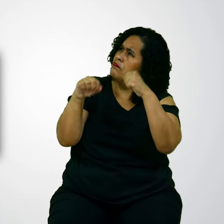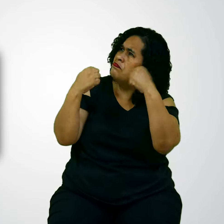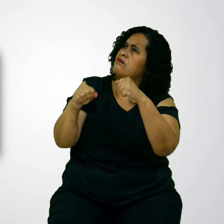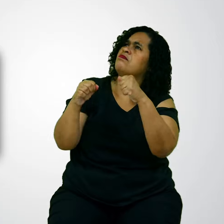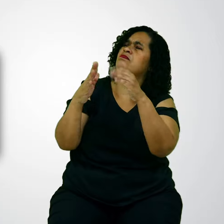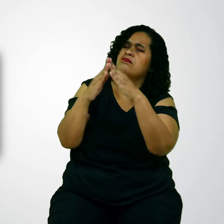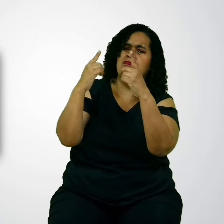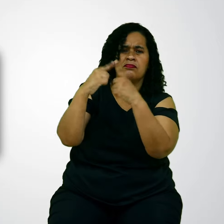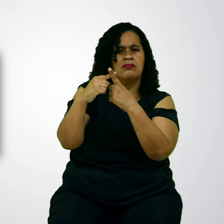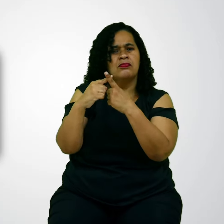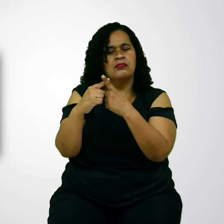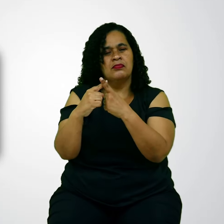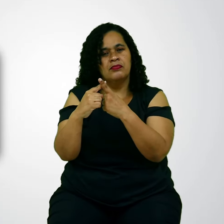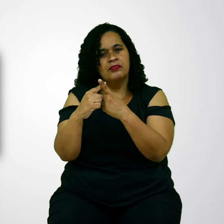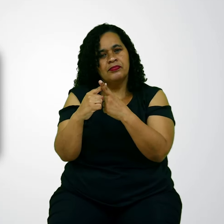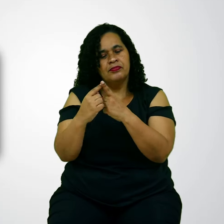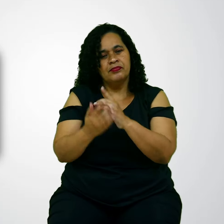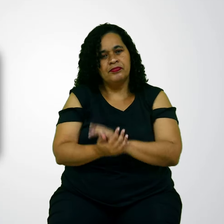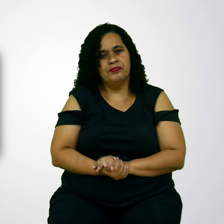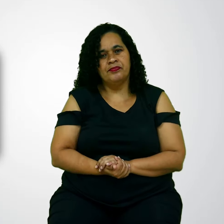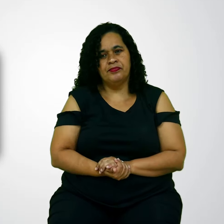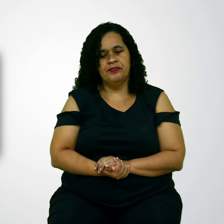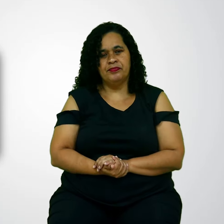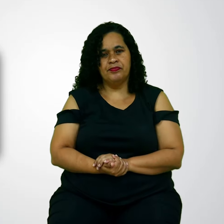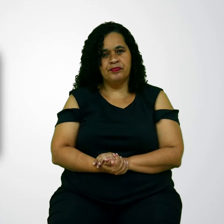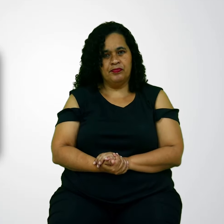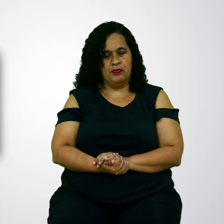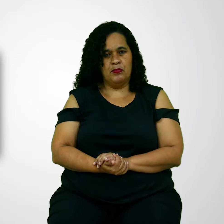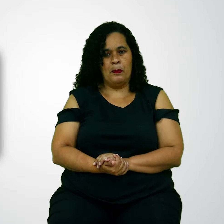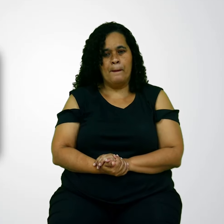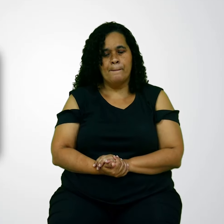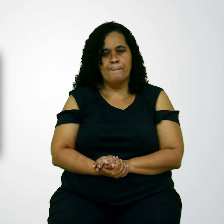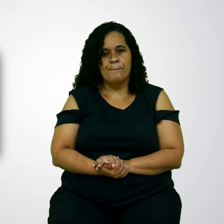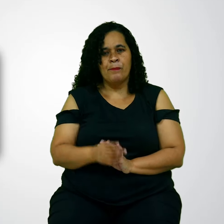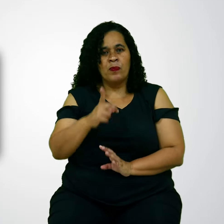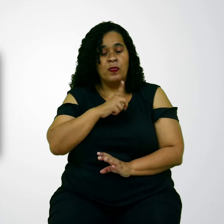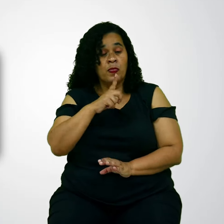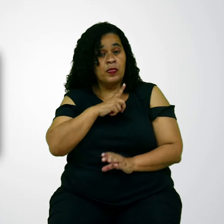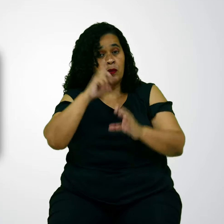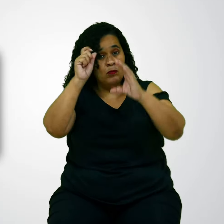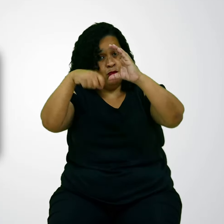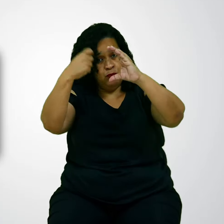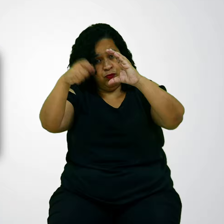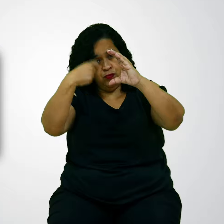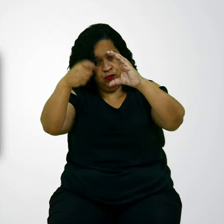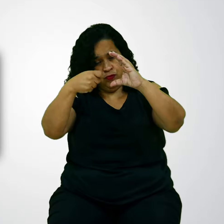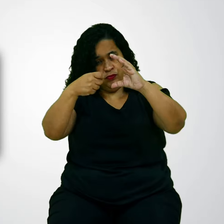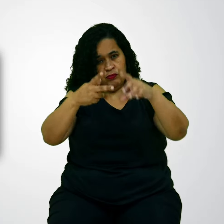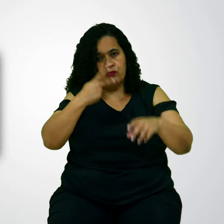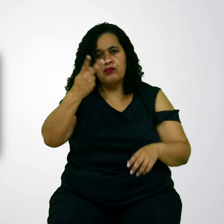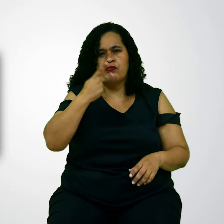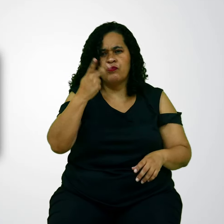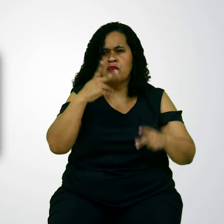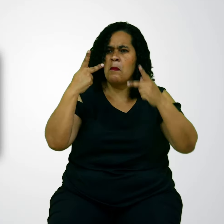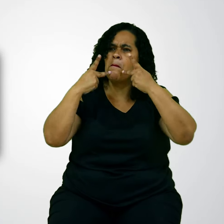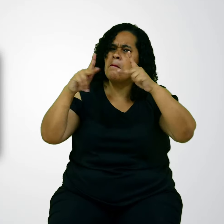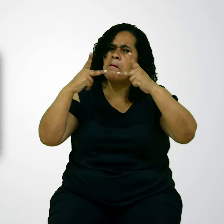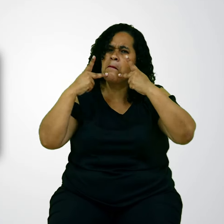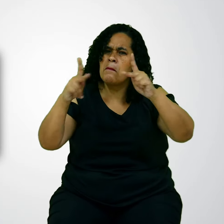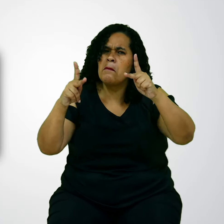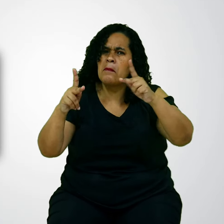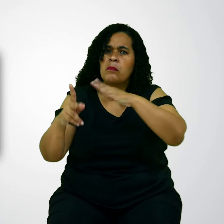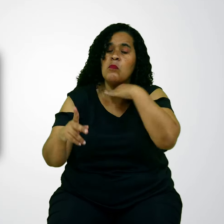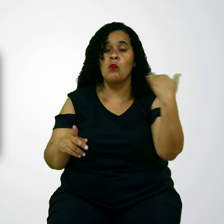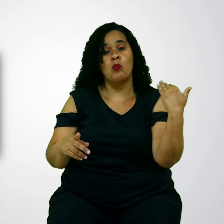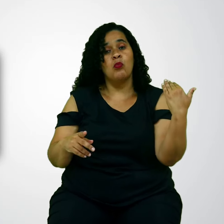O pastor Paul Washer tem um vídeo que ele fala assim: vá, pregue e morra, para os jovens e adolescentes.